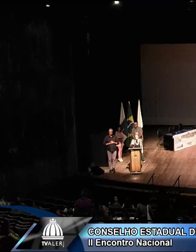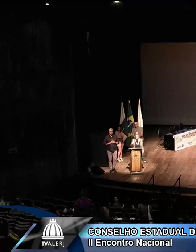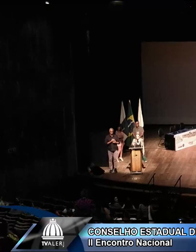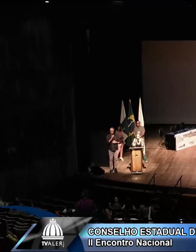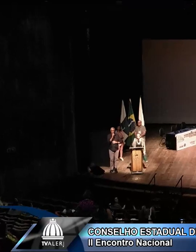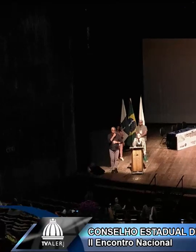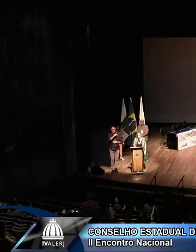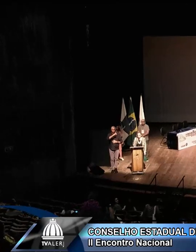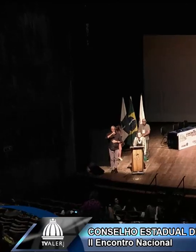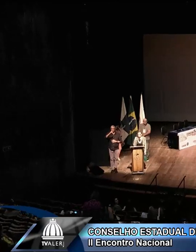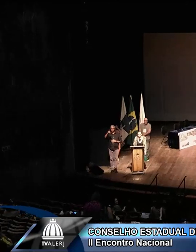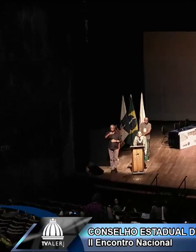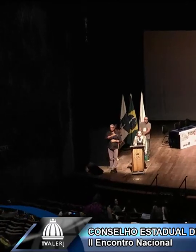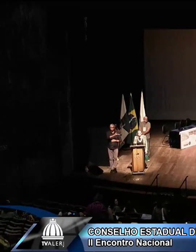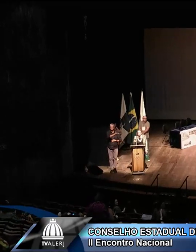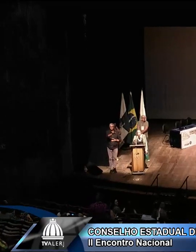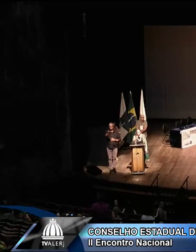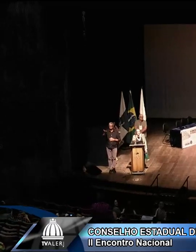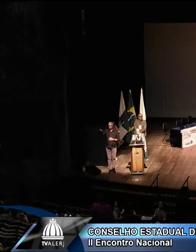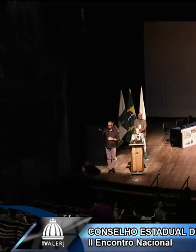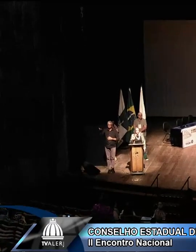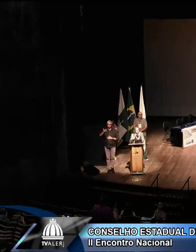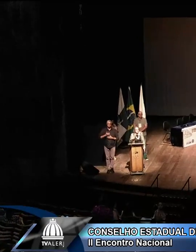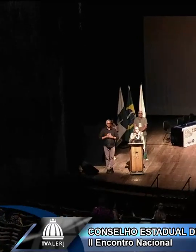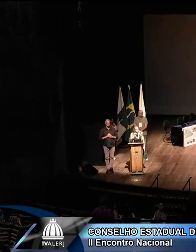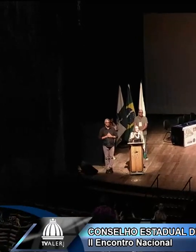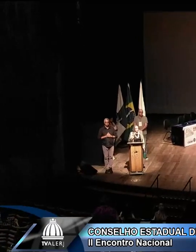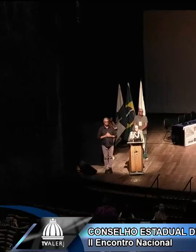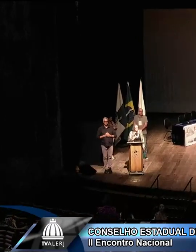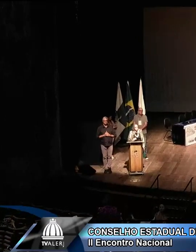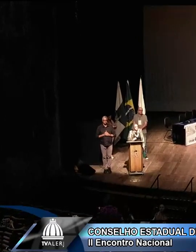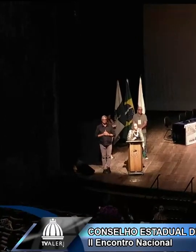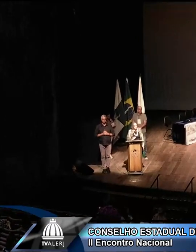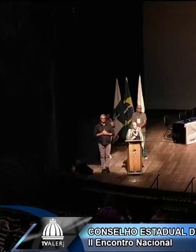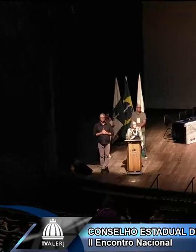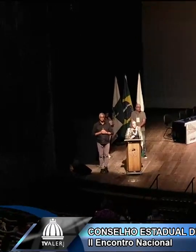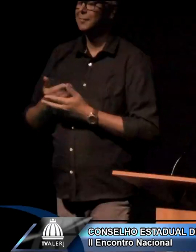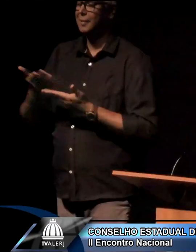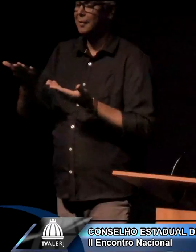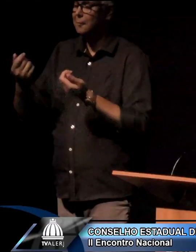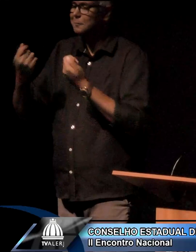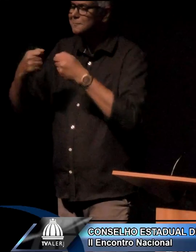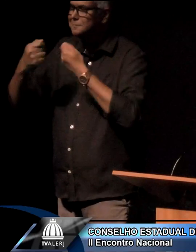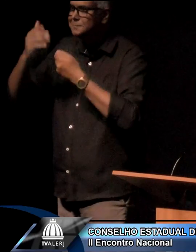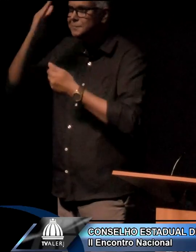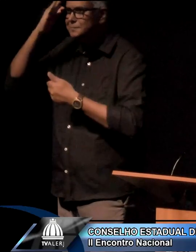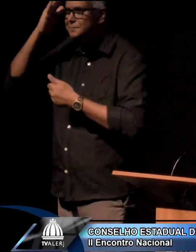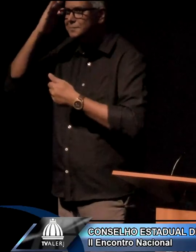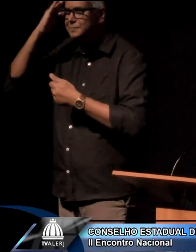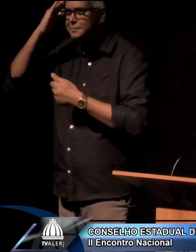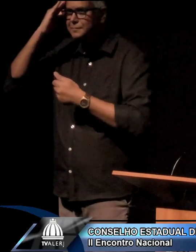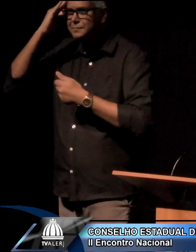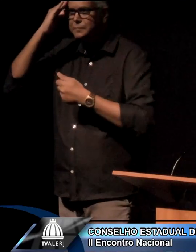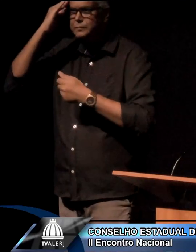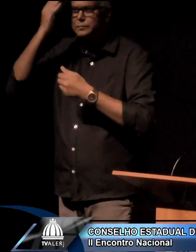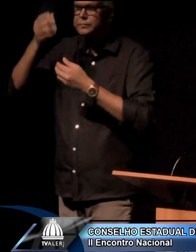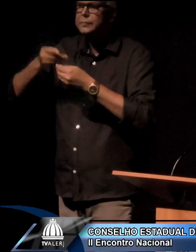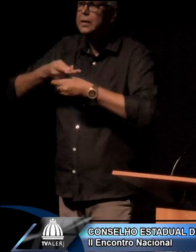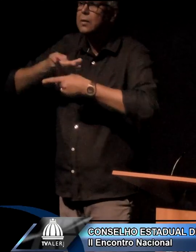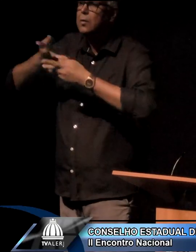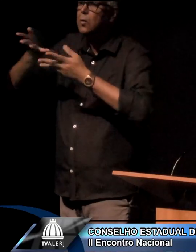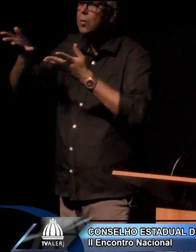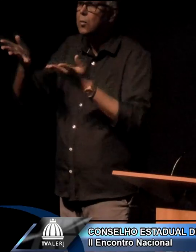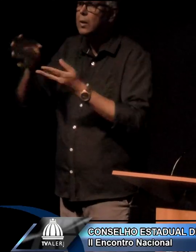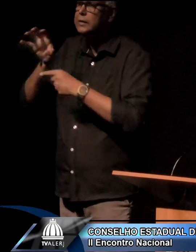bom dia a todos e todas é queria saber que os estados que estão aqui então